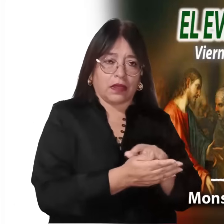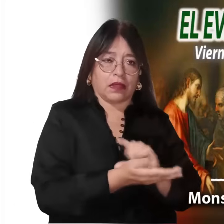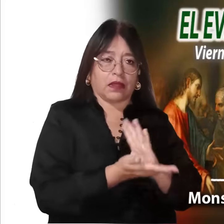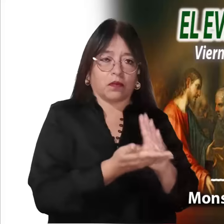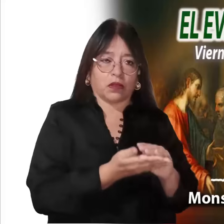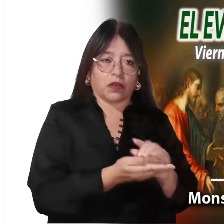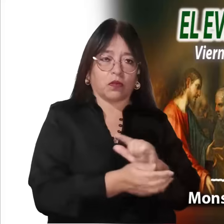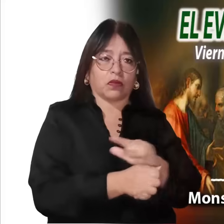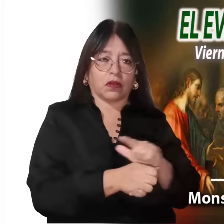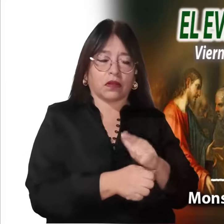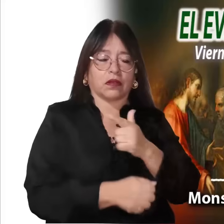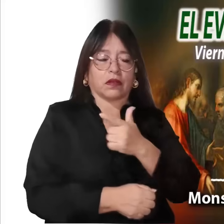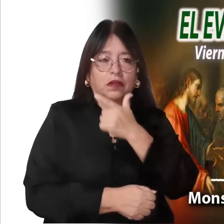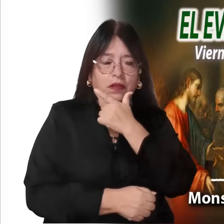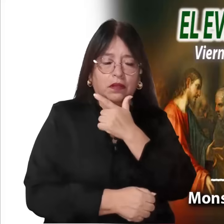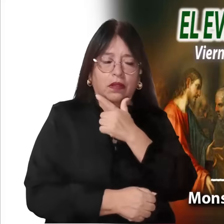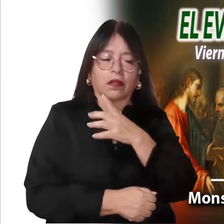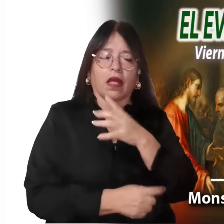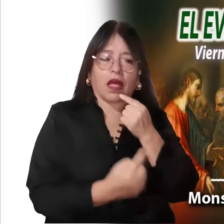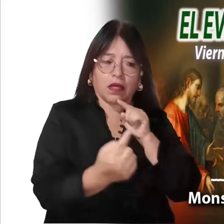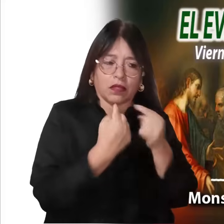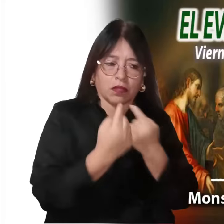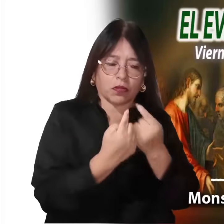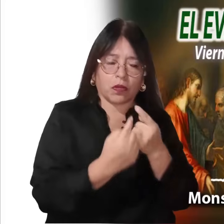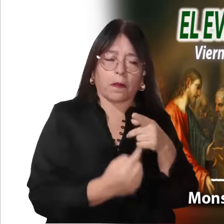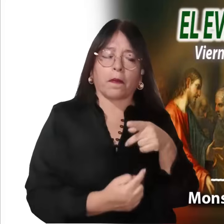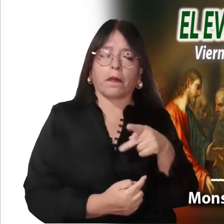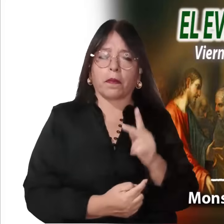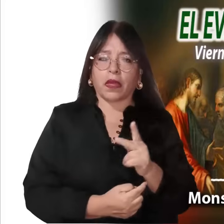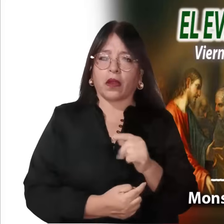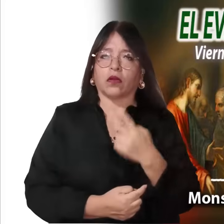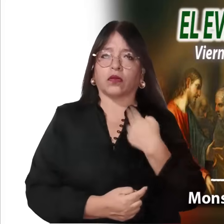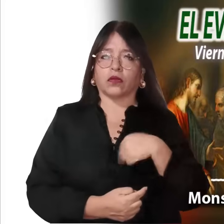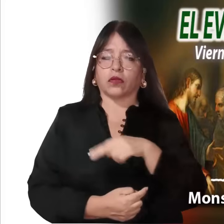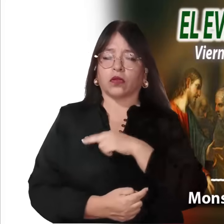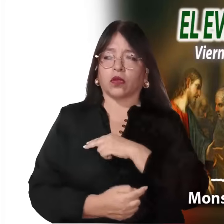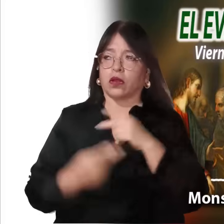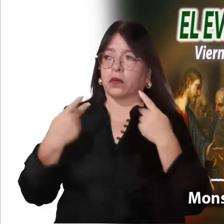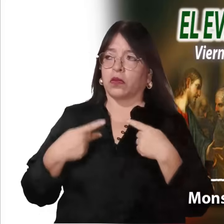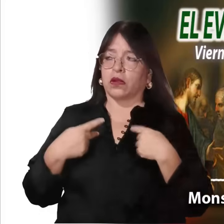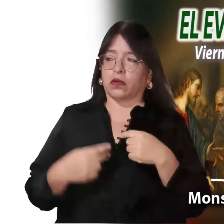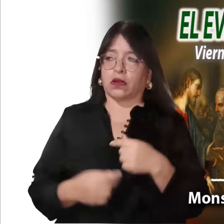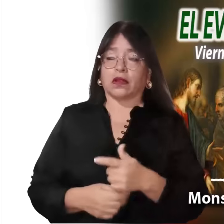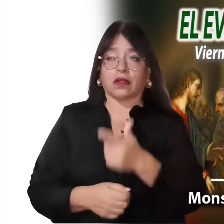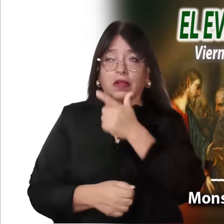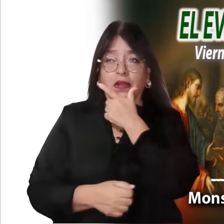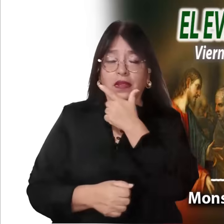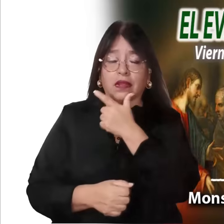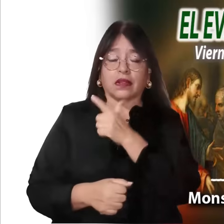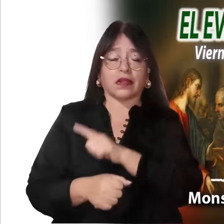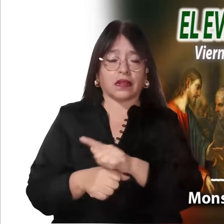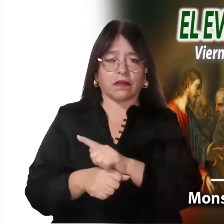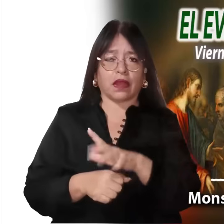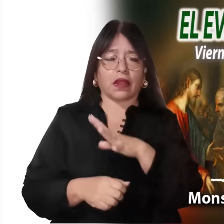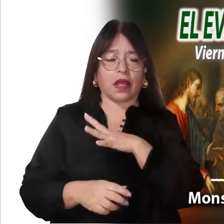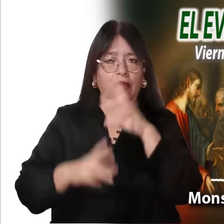Ciertamente debemos un respeto en su dignidad a las personas con preferencias sexuales diferentes, y